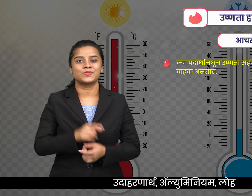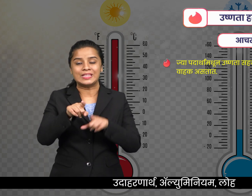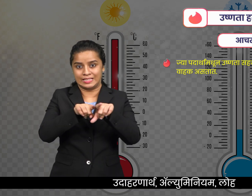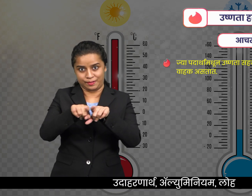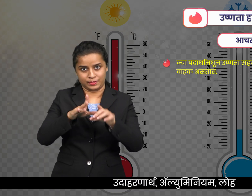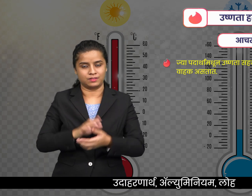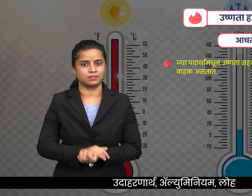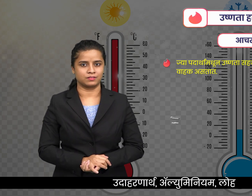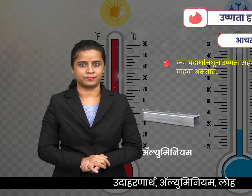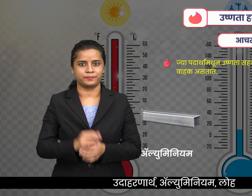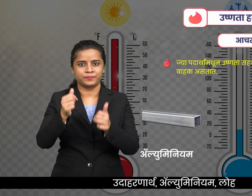उदाहरणार्थ अॅल्युमिनियम, लोह